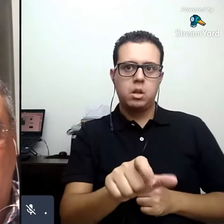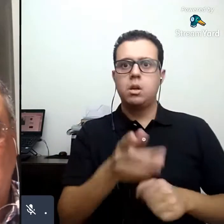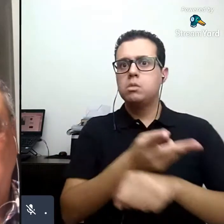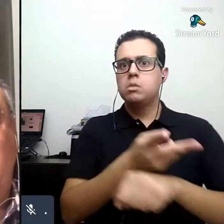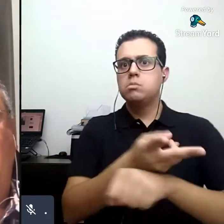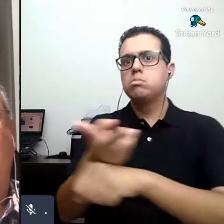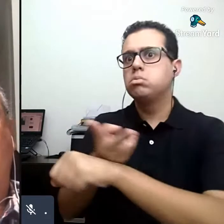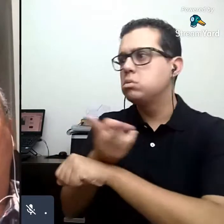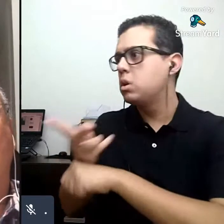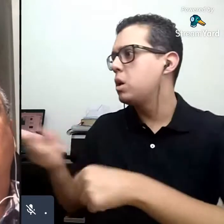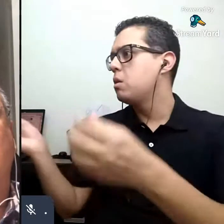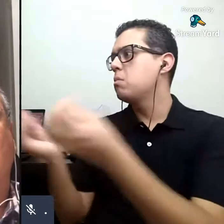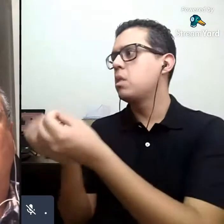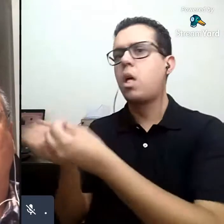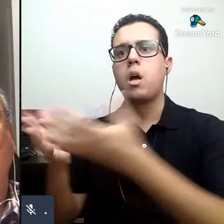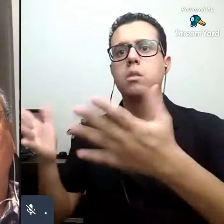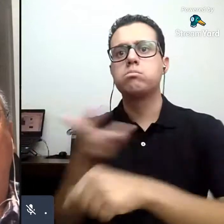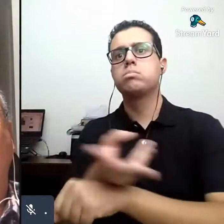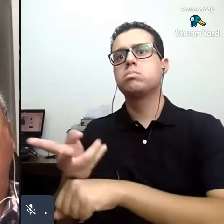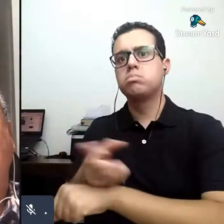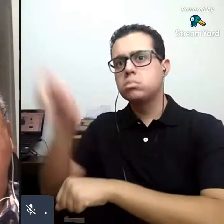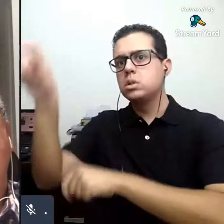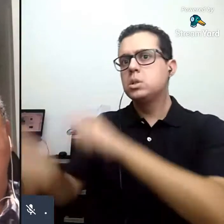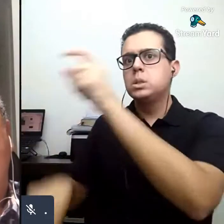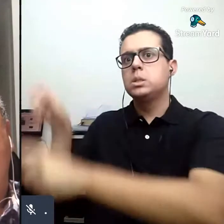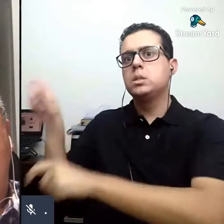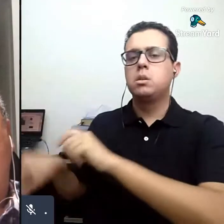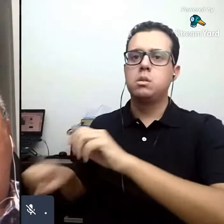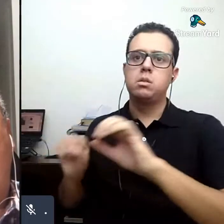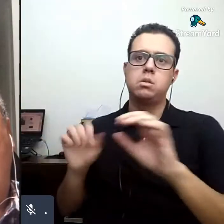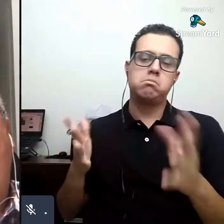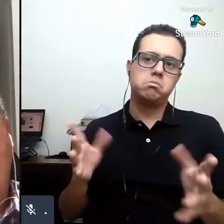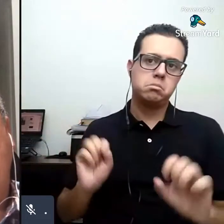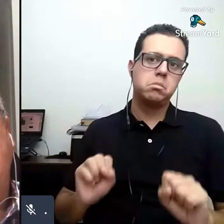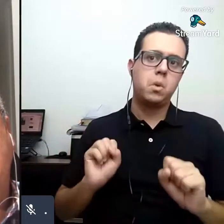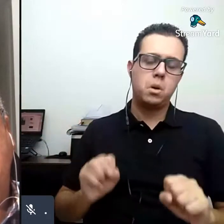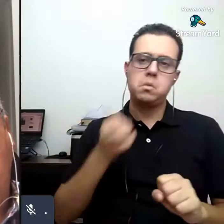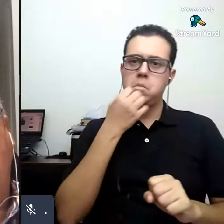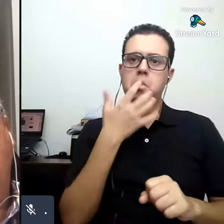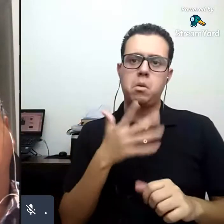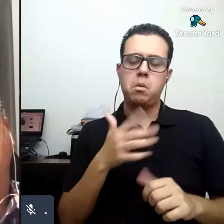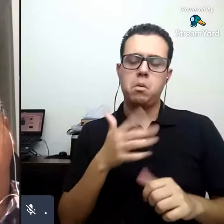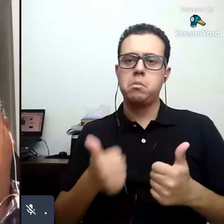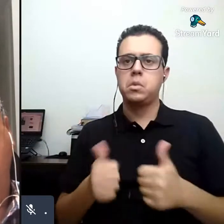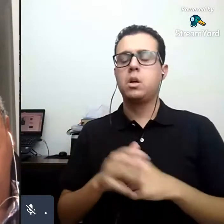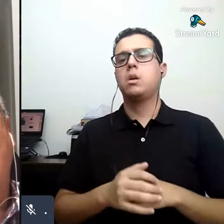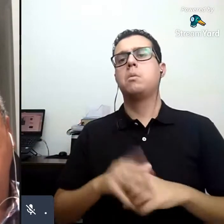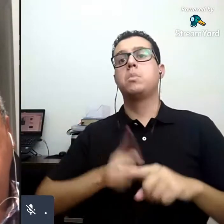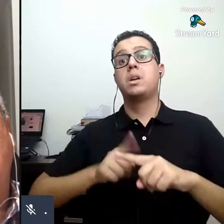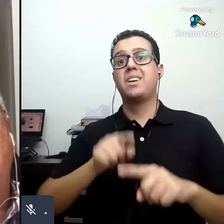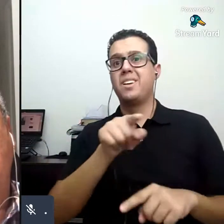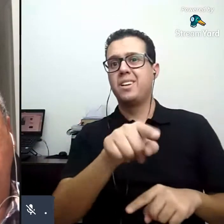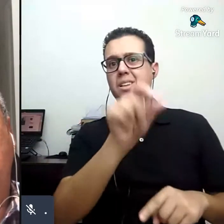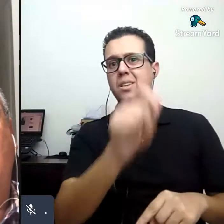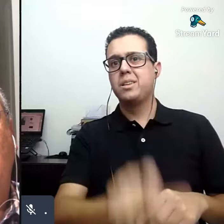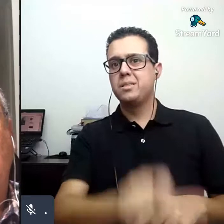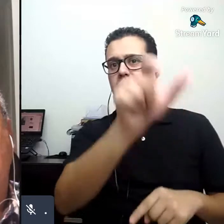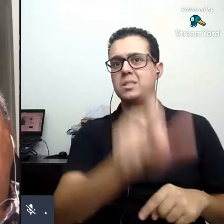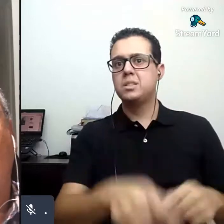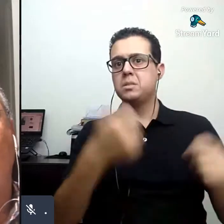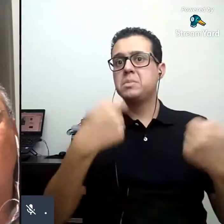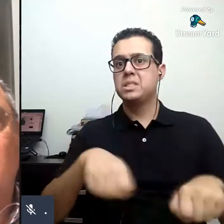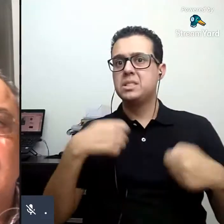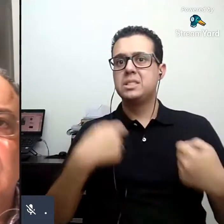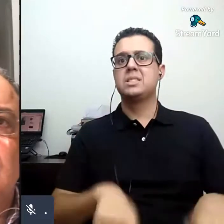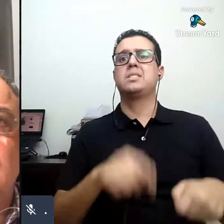mesmo que fosse o milagreiro dos bons, porque ele precisava da cura do seu filho, e ele